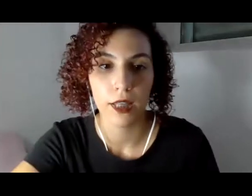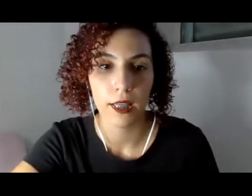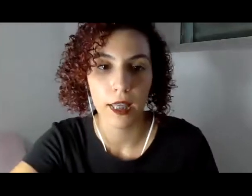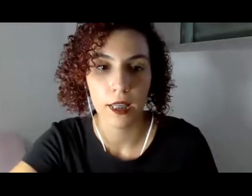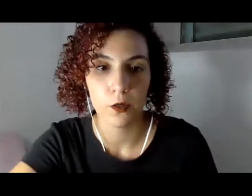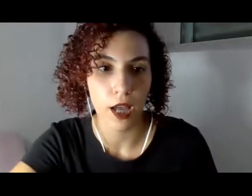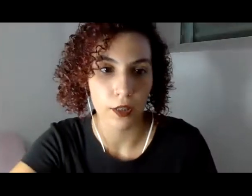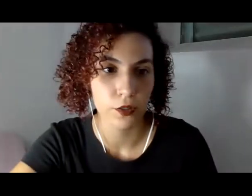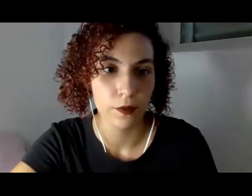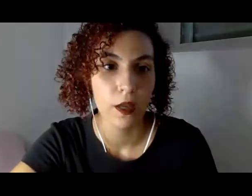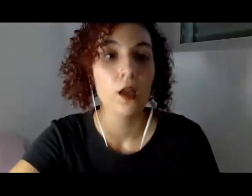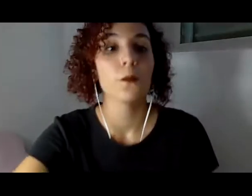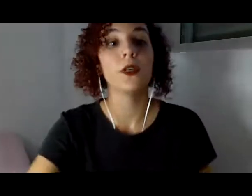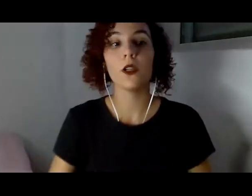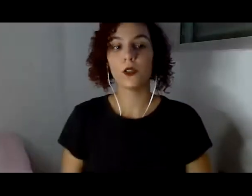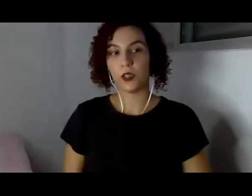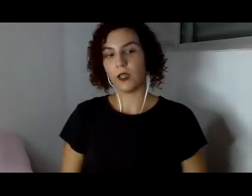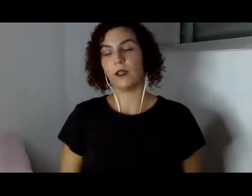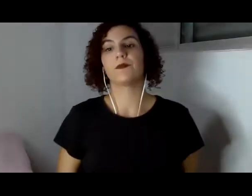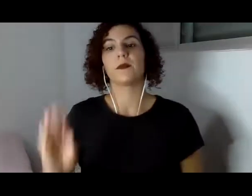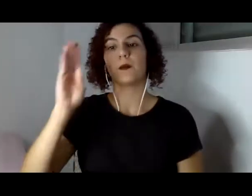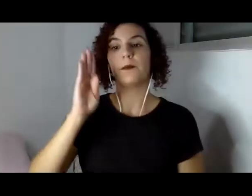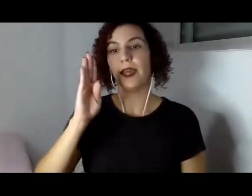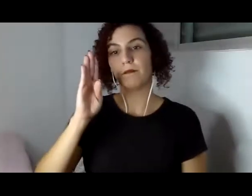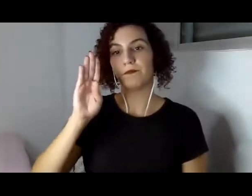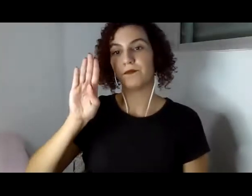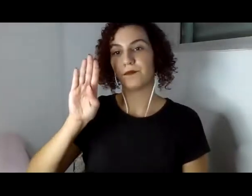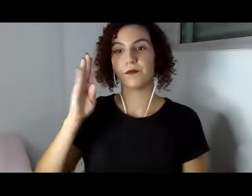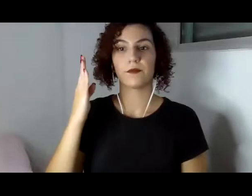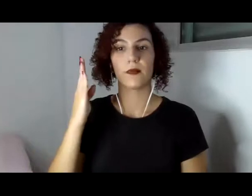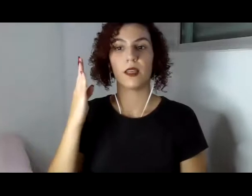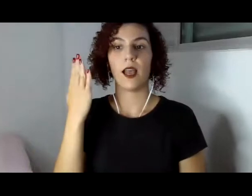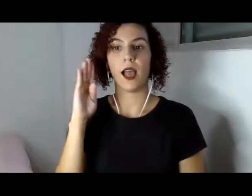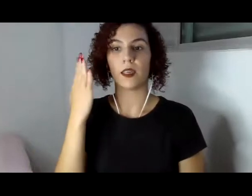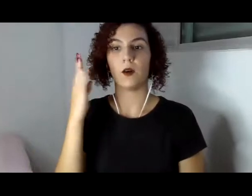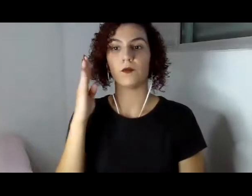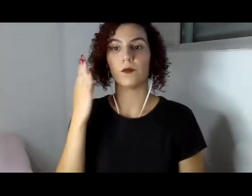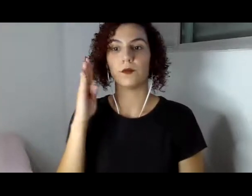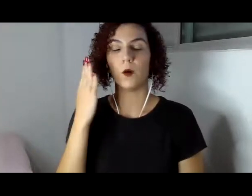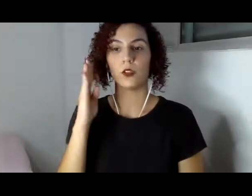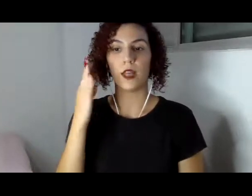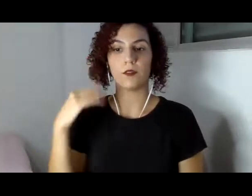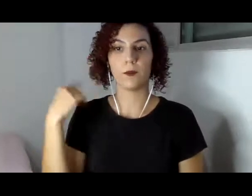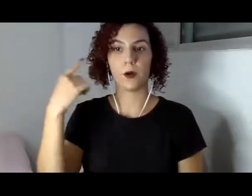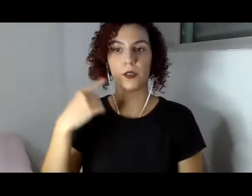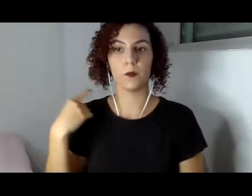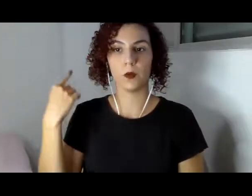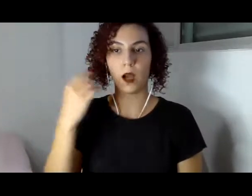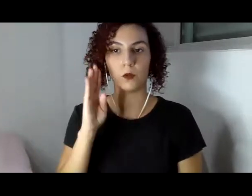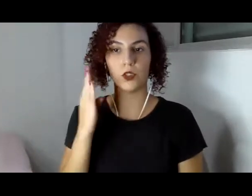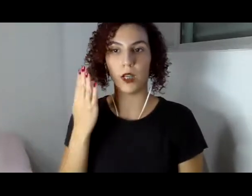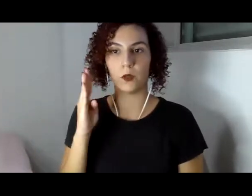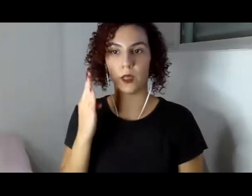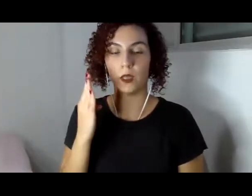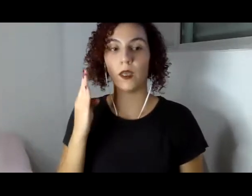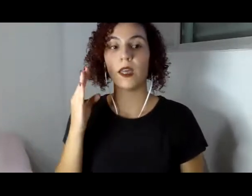Deixa eu ver o que tem aqui no chat. Biologia. B. Aqui, ó. Onde estava próximo